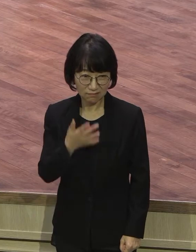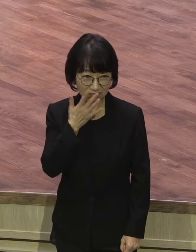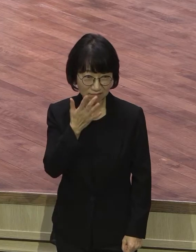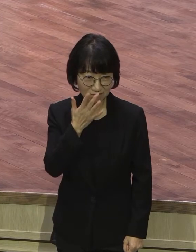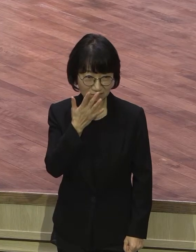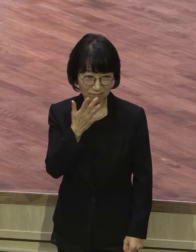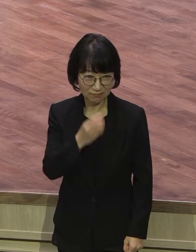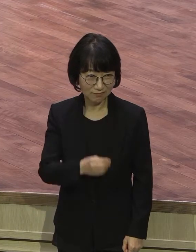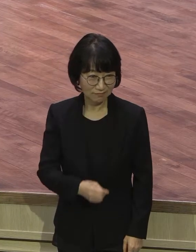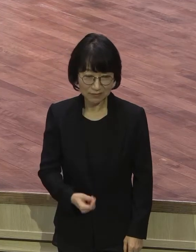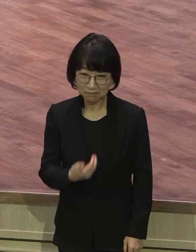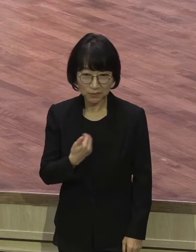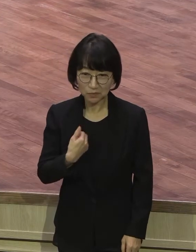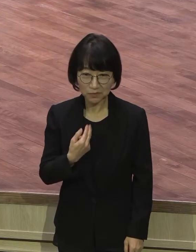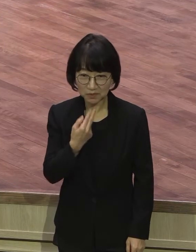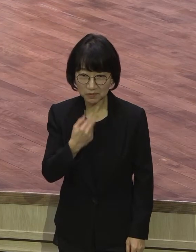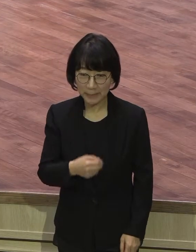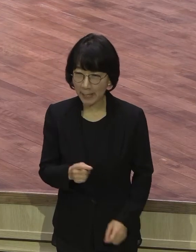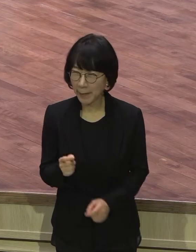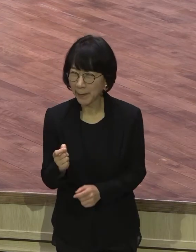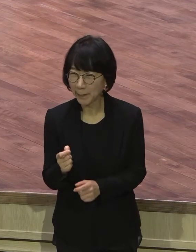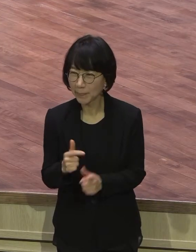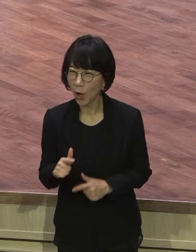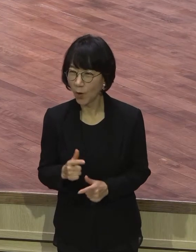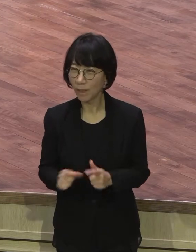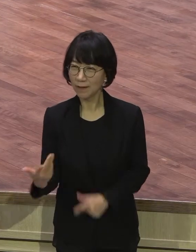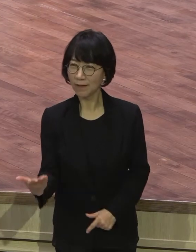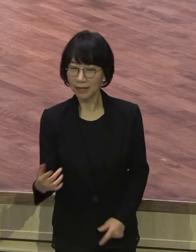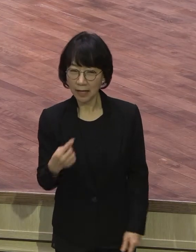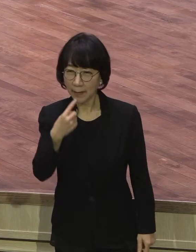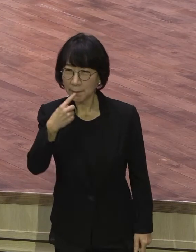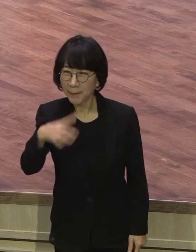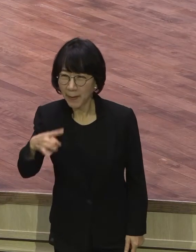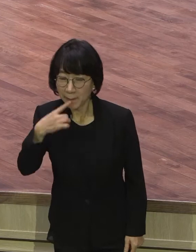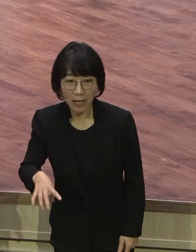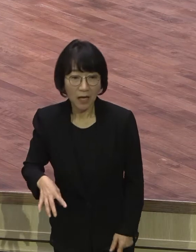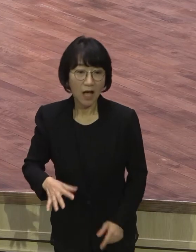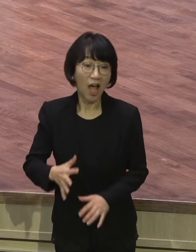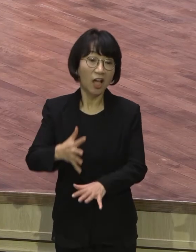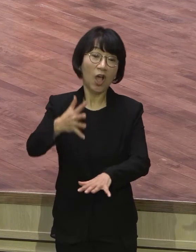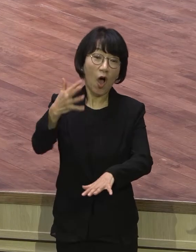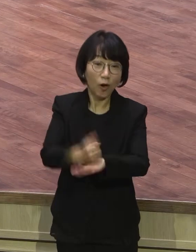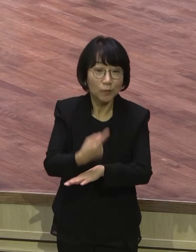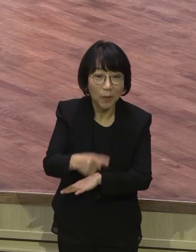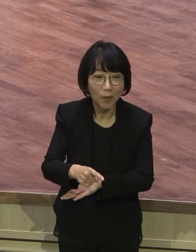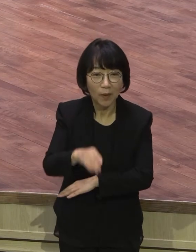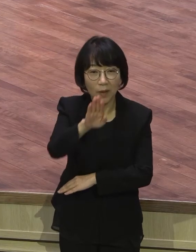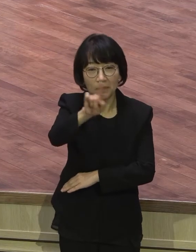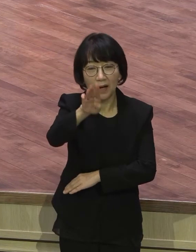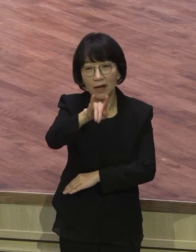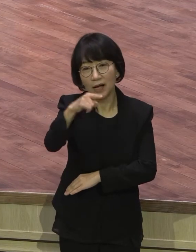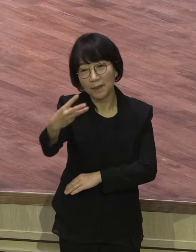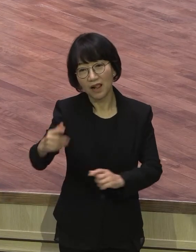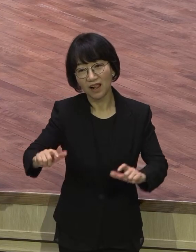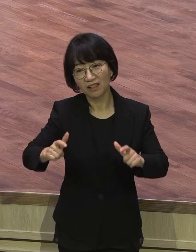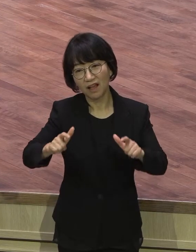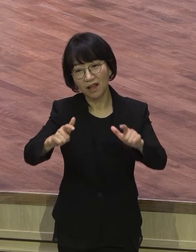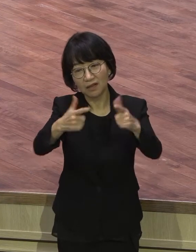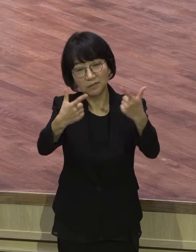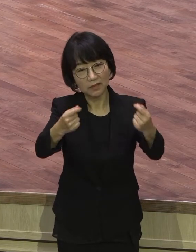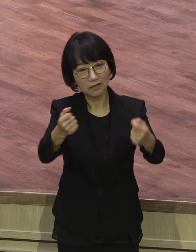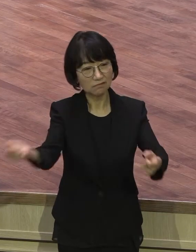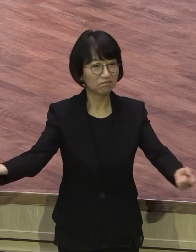절대 만족 못하게 돼 있어. 조금만 더, 조금만 더. 하다가 어때요? 결국은 바벨탑 인생입니다.